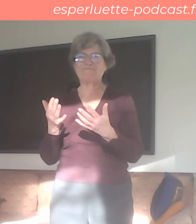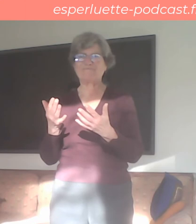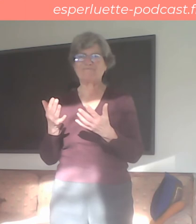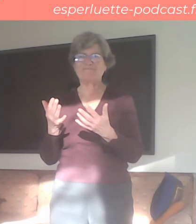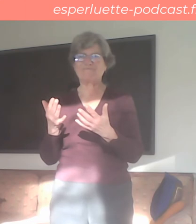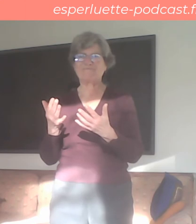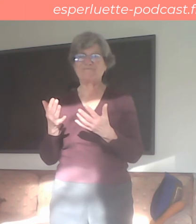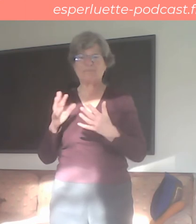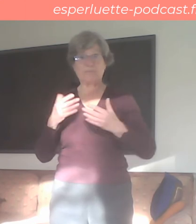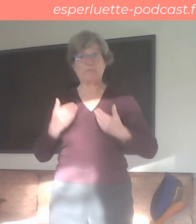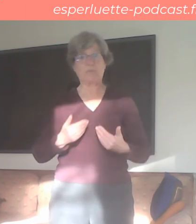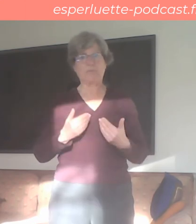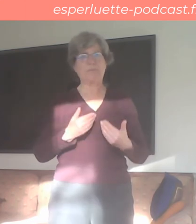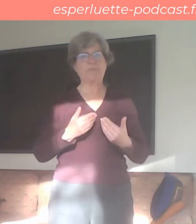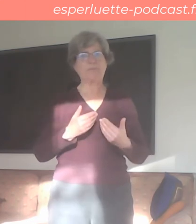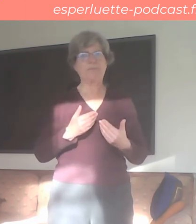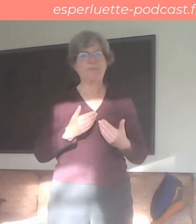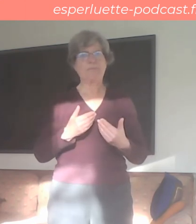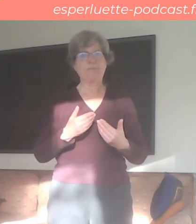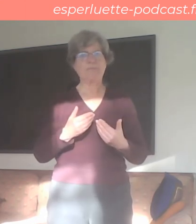même. Hein. C'est pas ça qui va faire